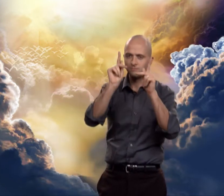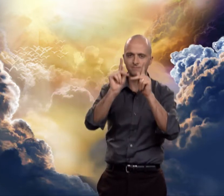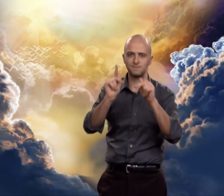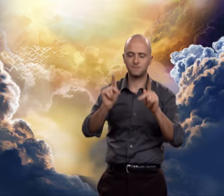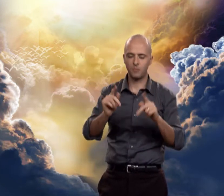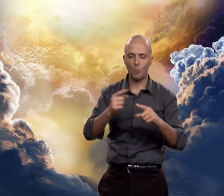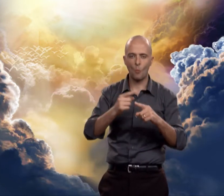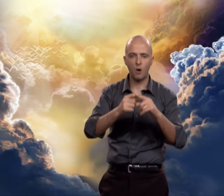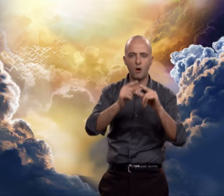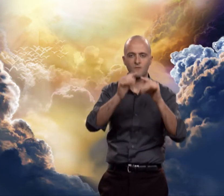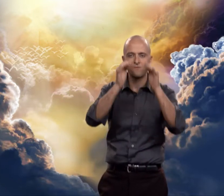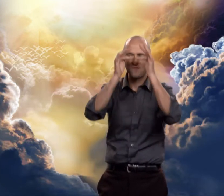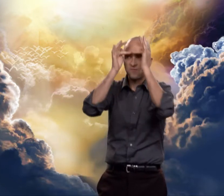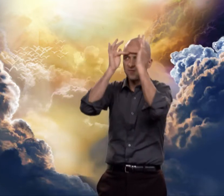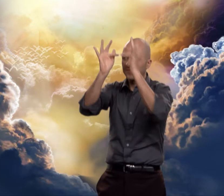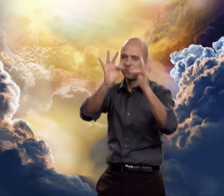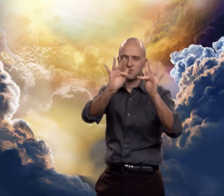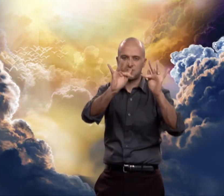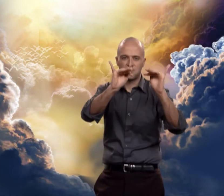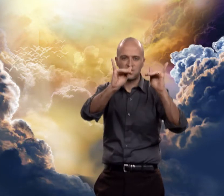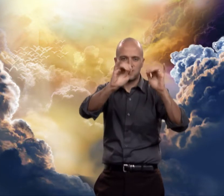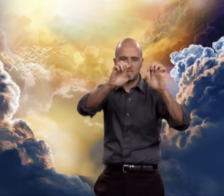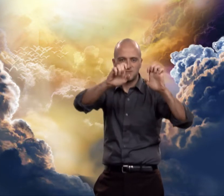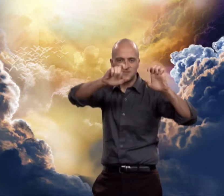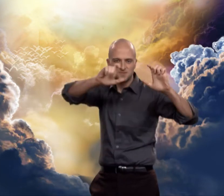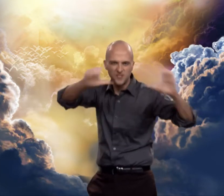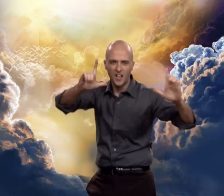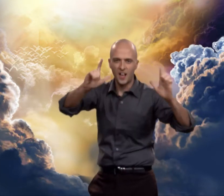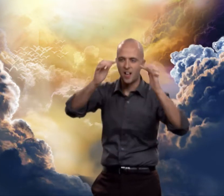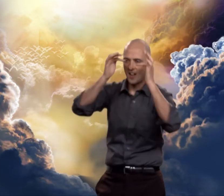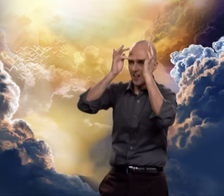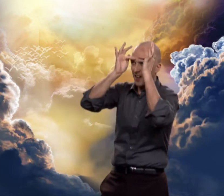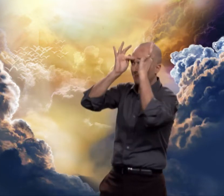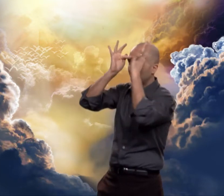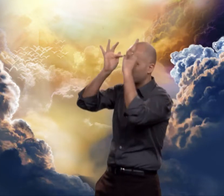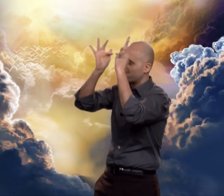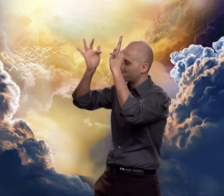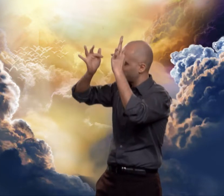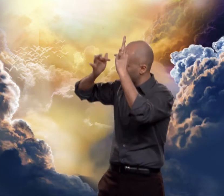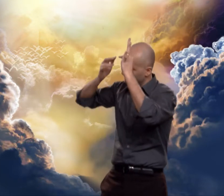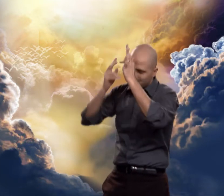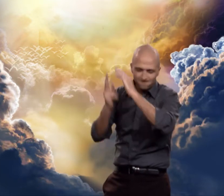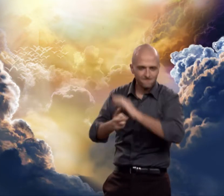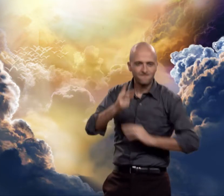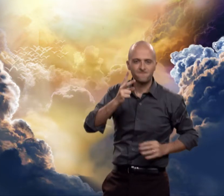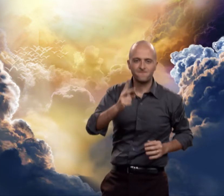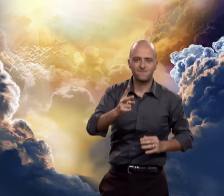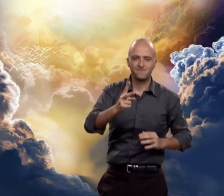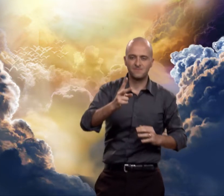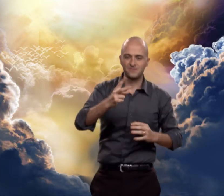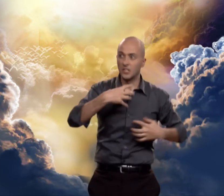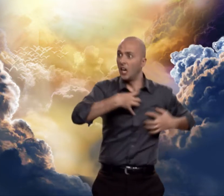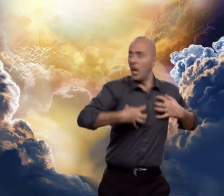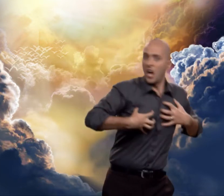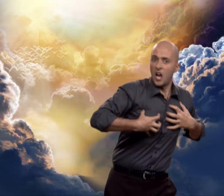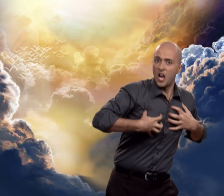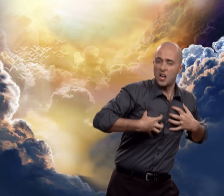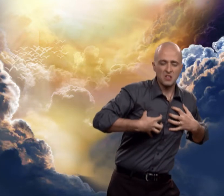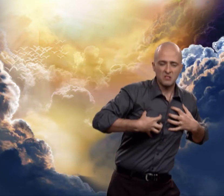sua fúria. Enquanto essas palavras de santa confiança se elevam a Deus, a glória da cidade celestial passa por